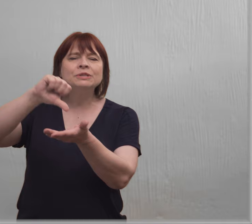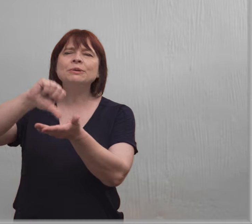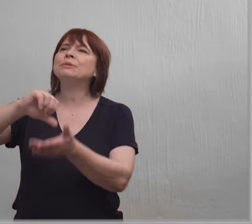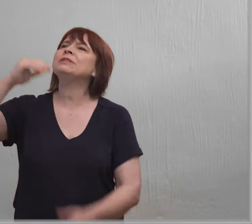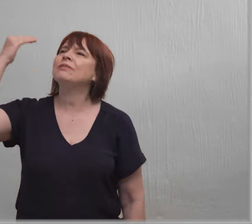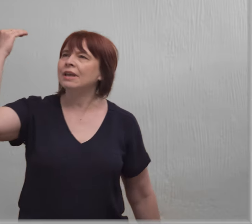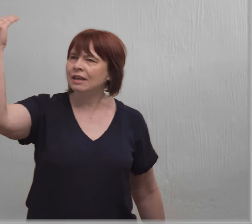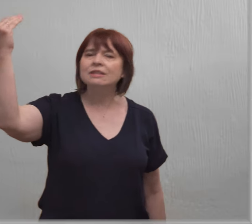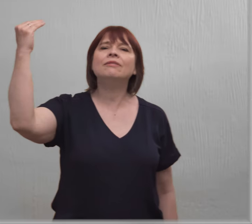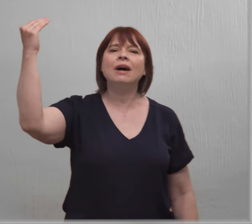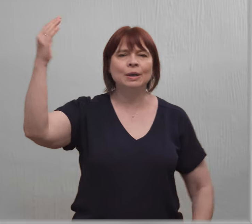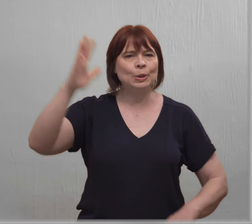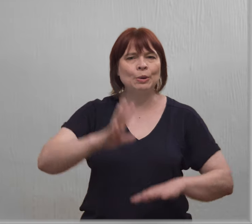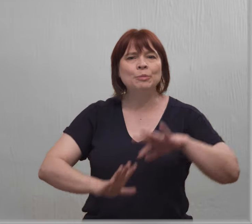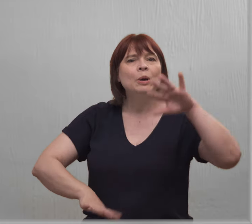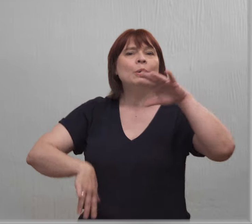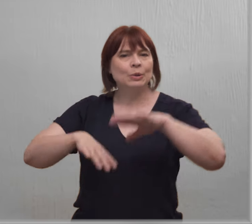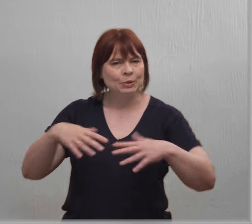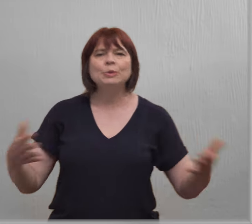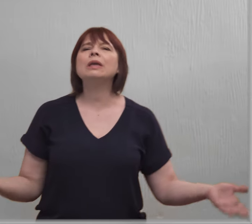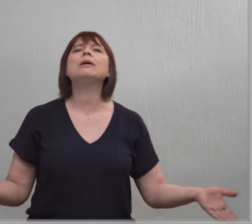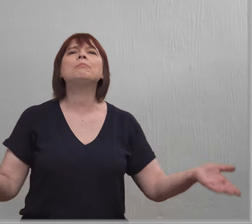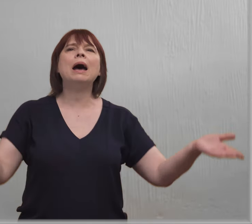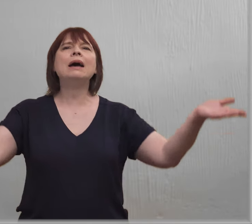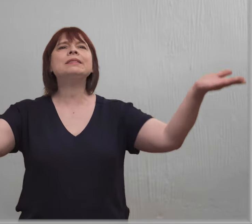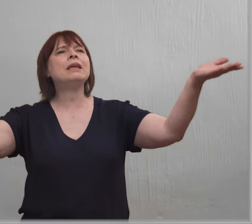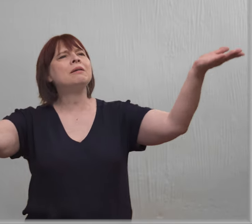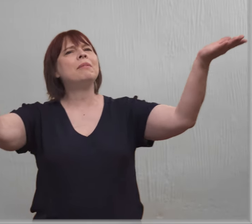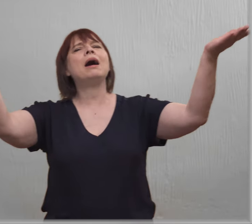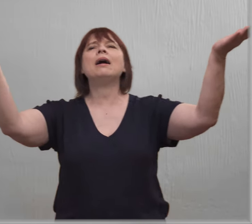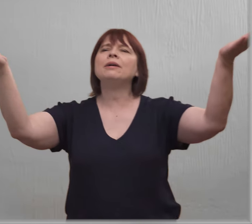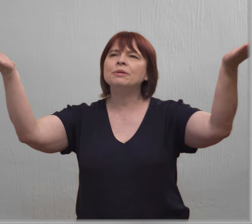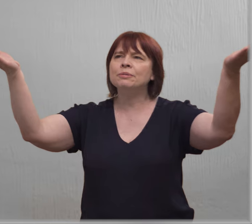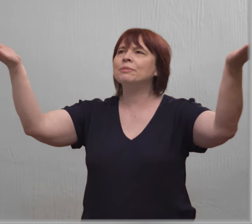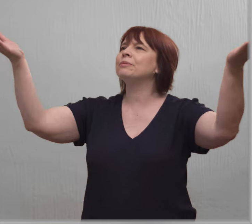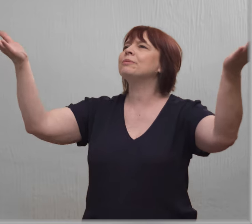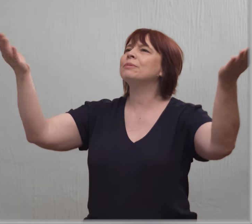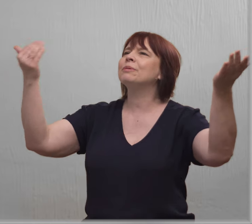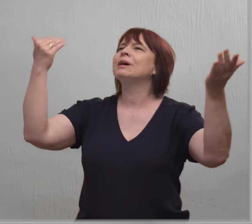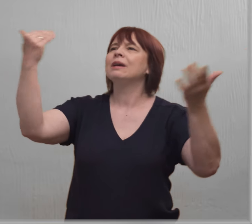Руки поднимай.